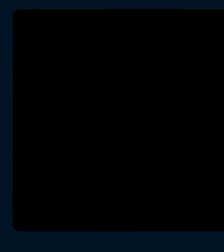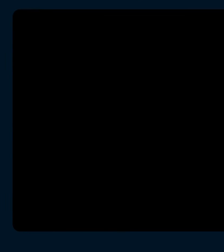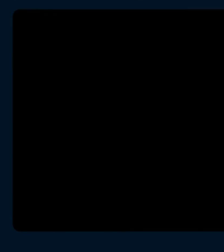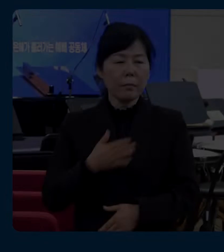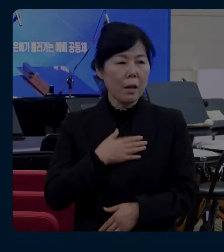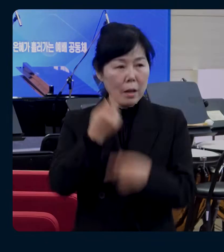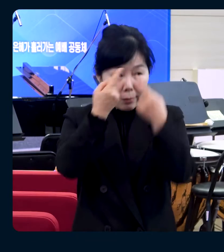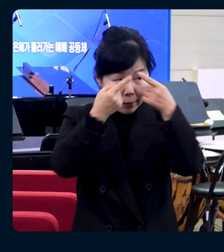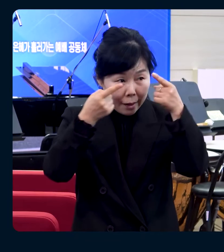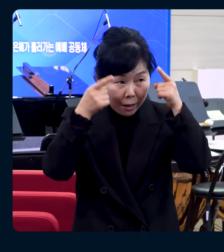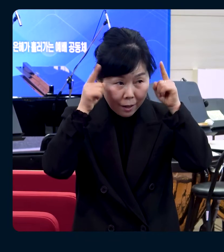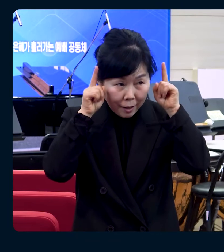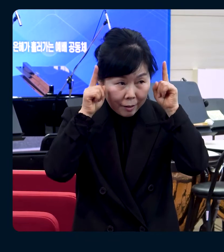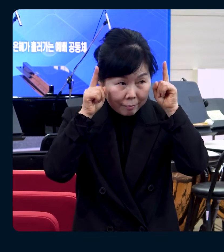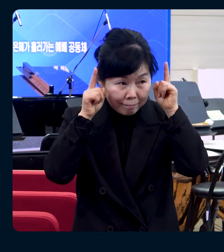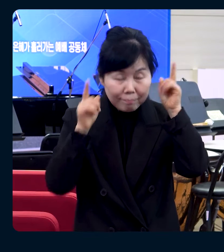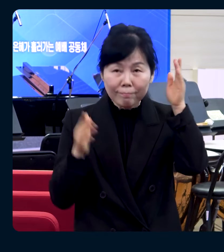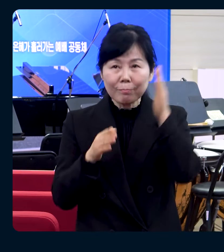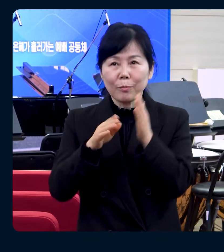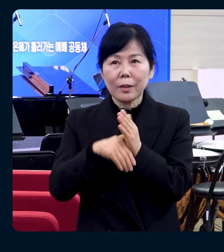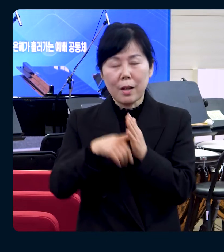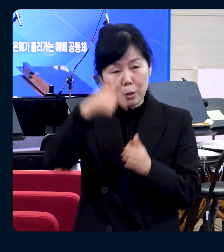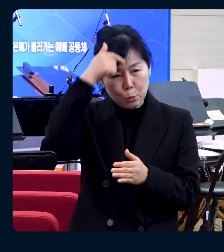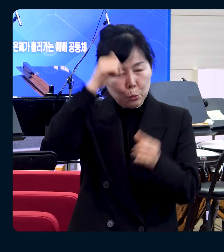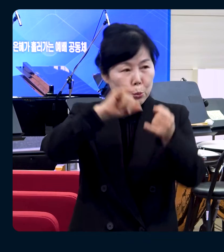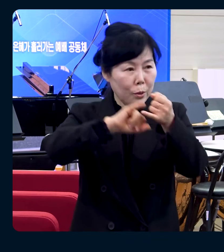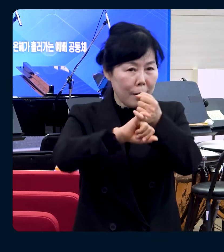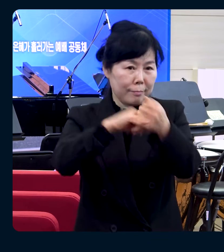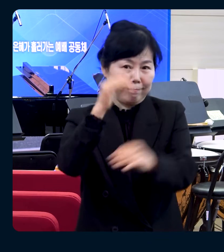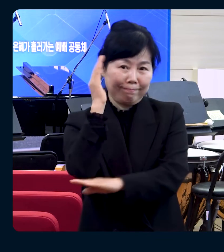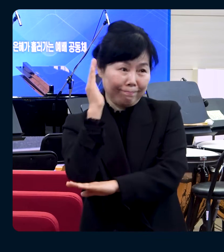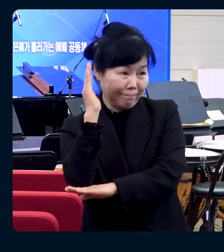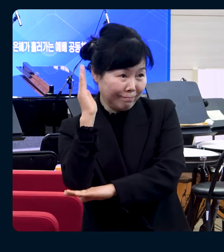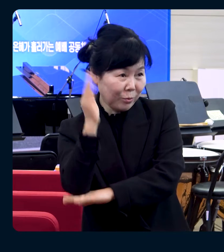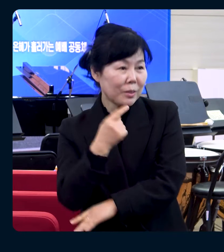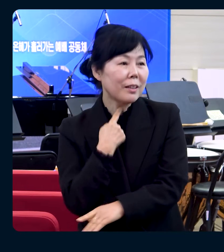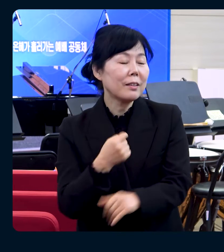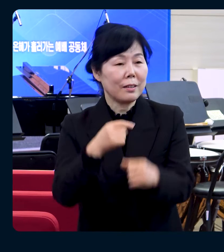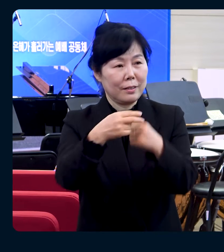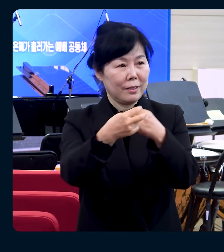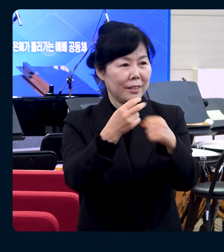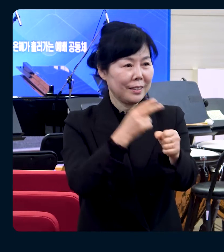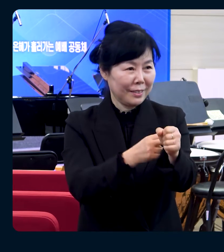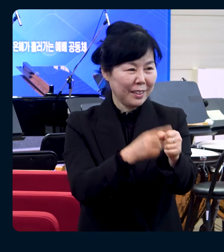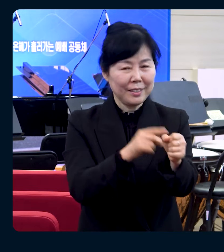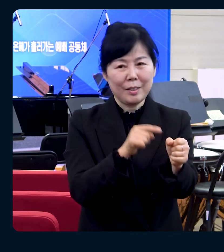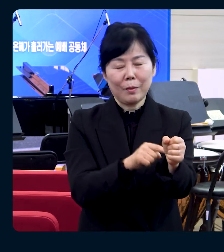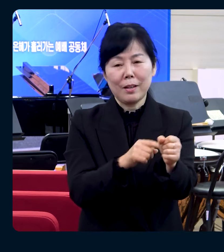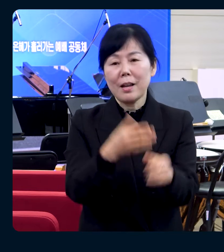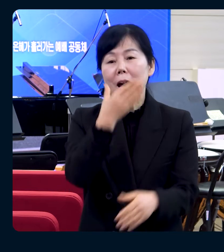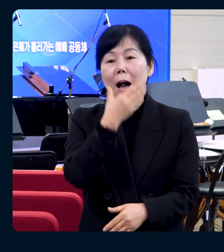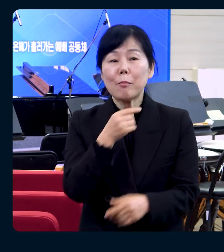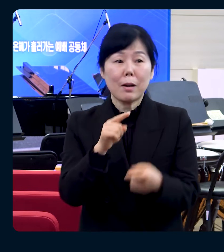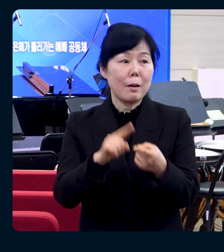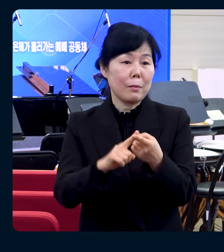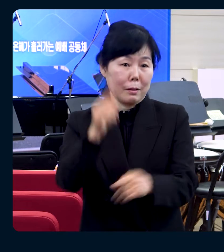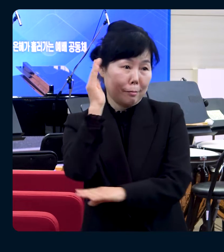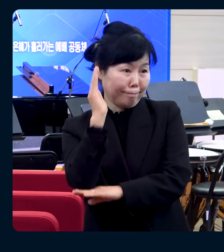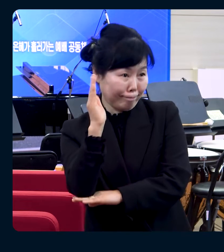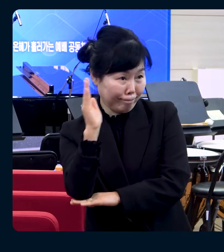제가 대학 다닐 때 구약 강의를 하는 교수님으로부터 아브라함에 대해서 강의를